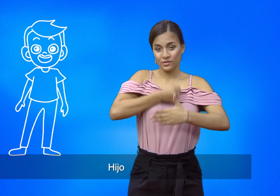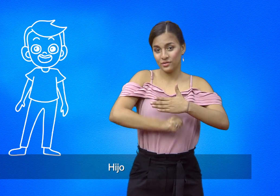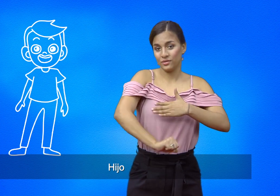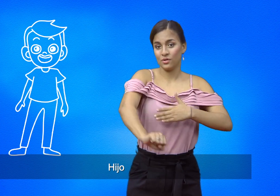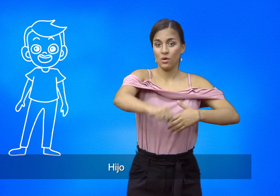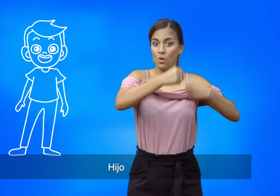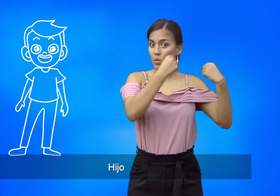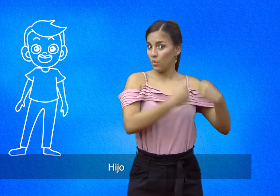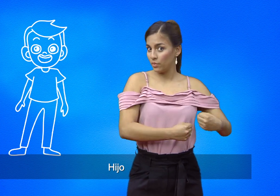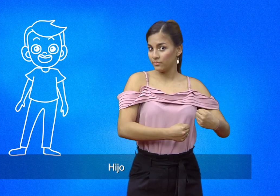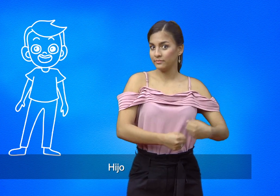hijo